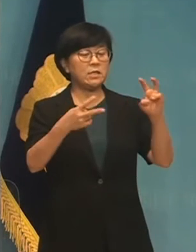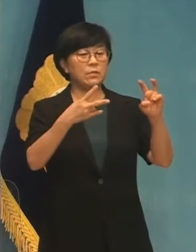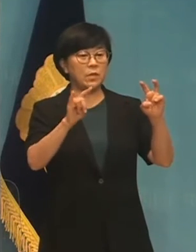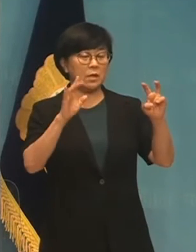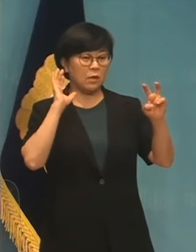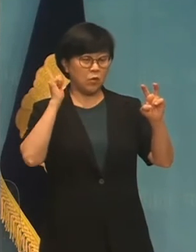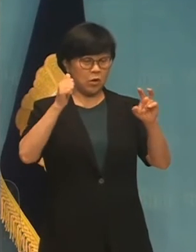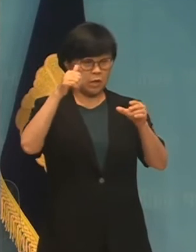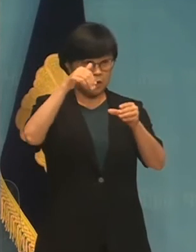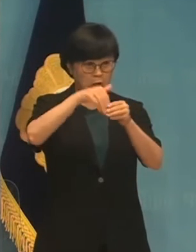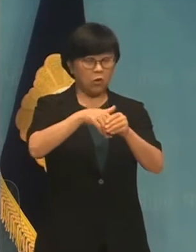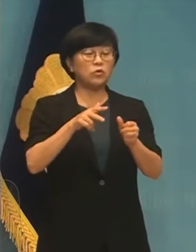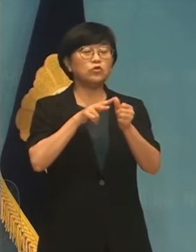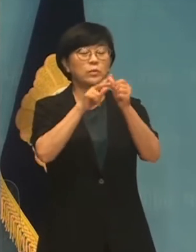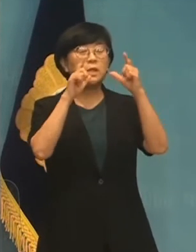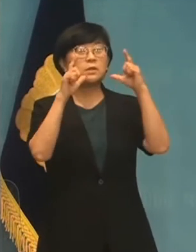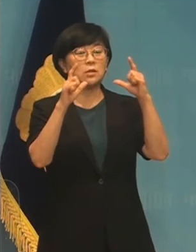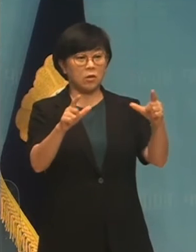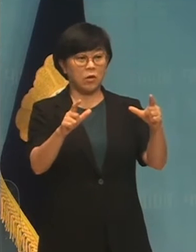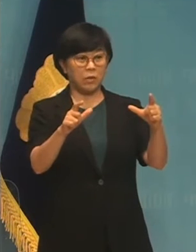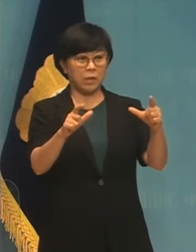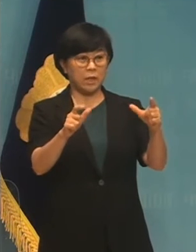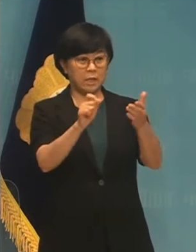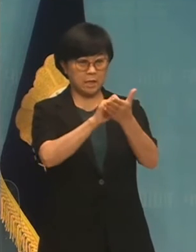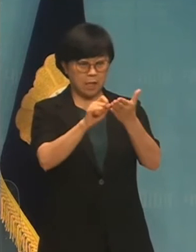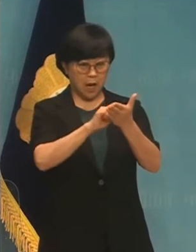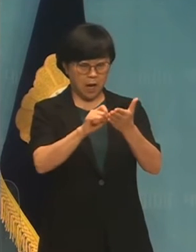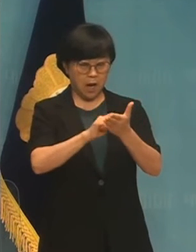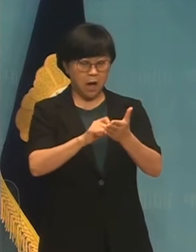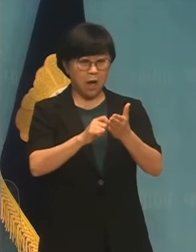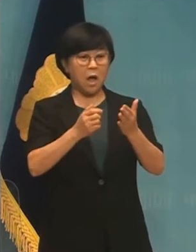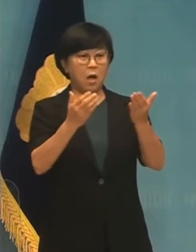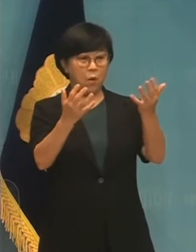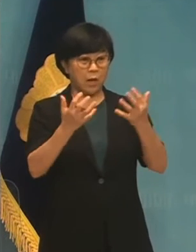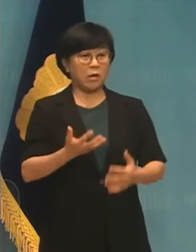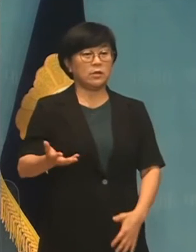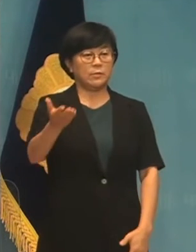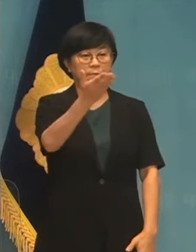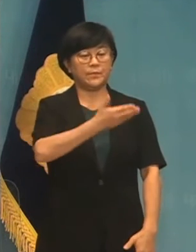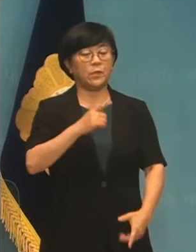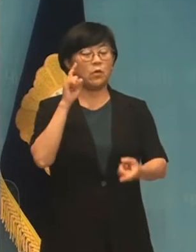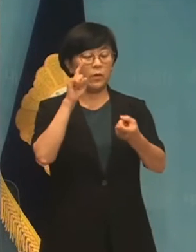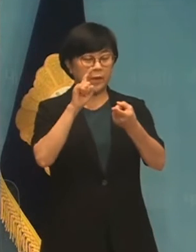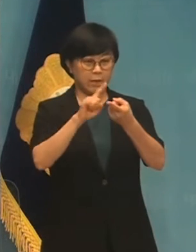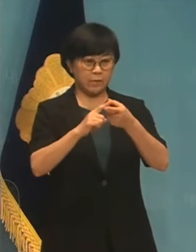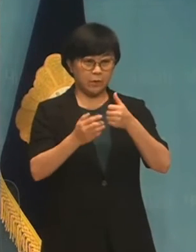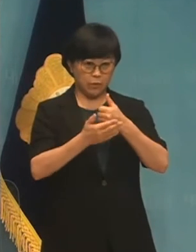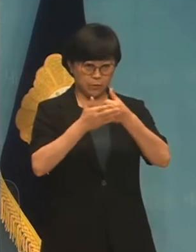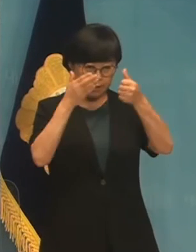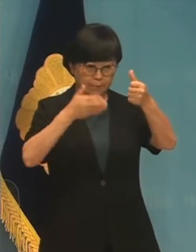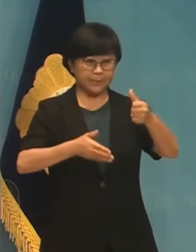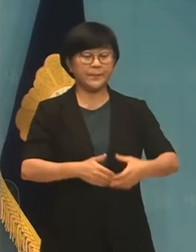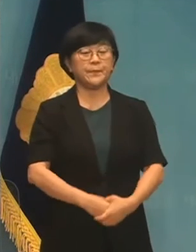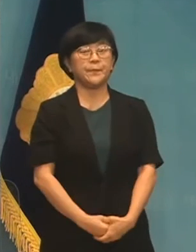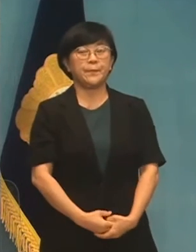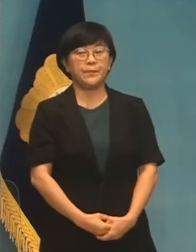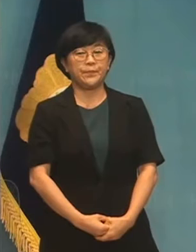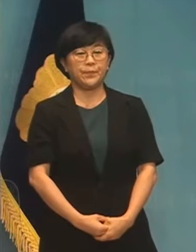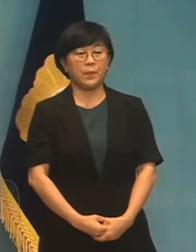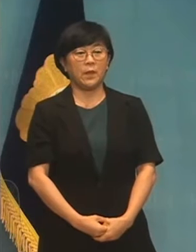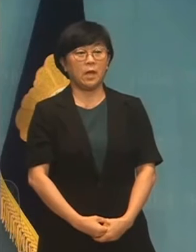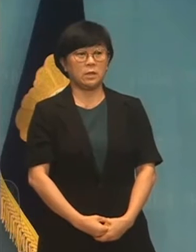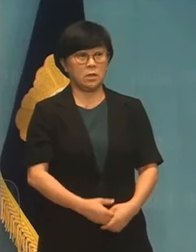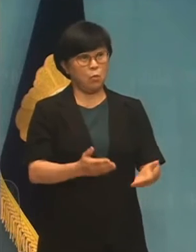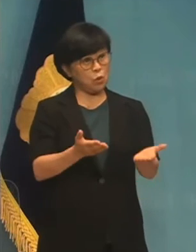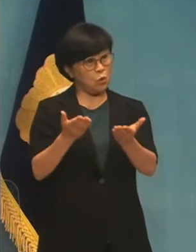대통령 선거 출마 선언 기자회견을 진행합니다. 기자 여러분들의 많은 관심과 협조 부탁드리겠습니다. 그러면 이정미